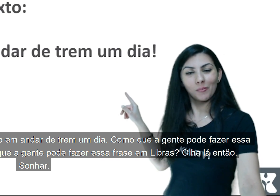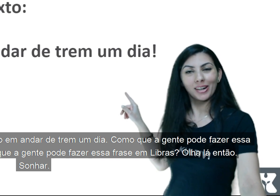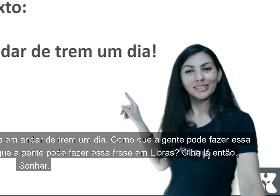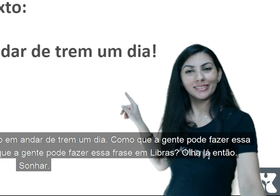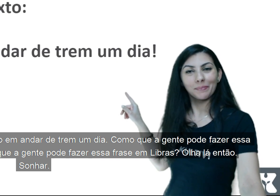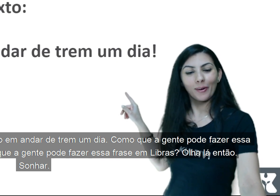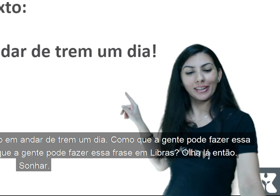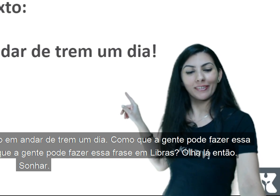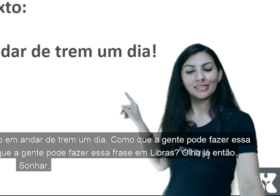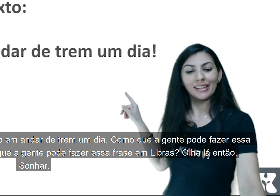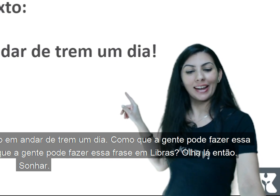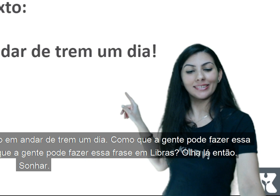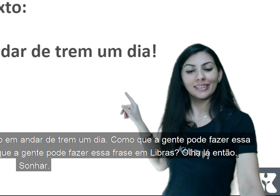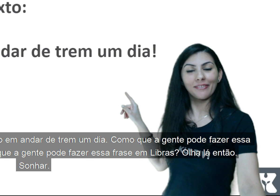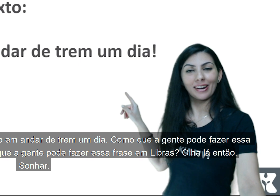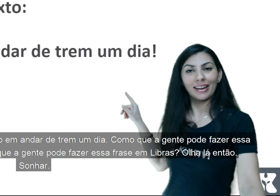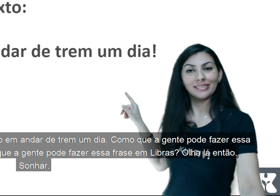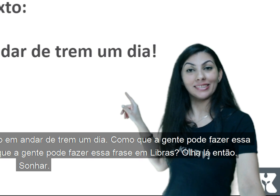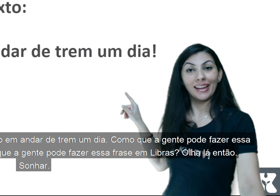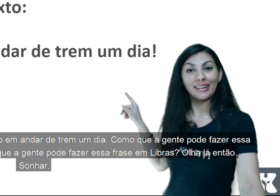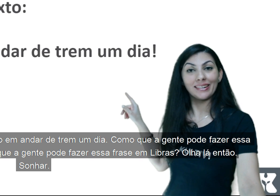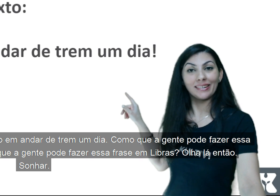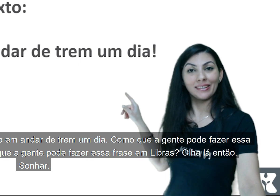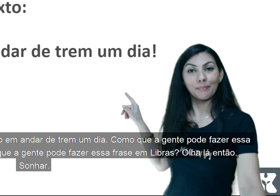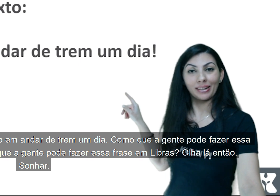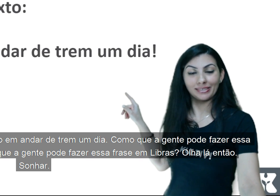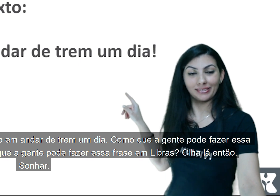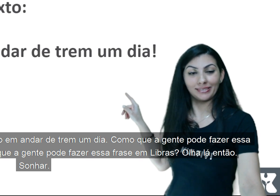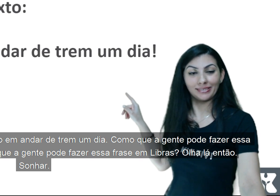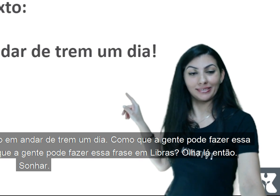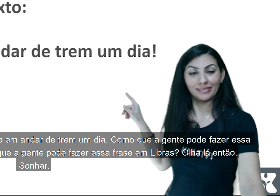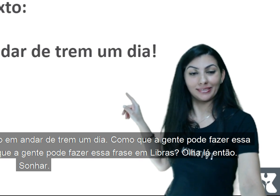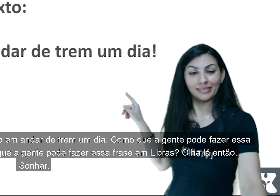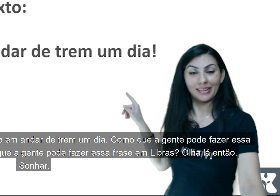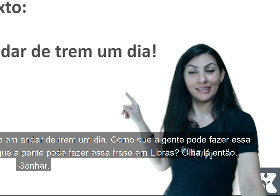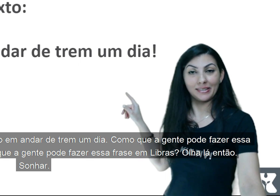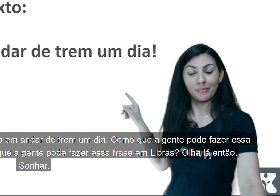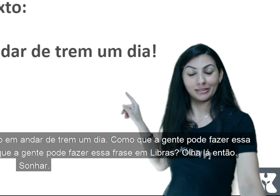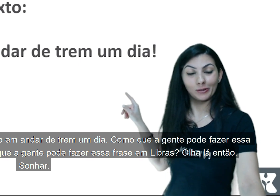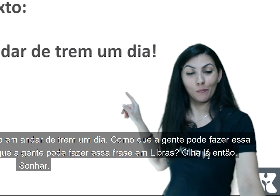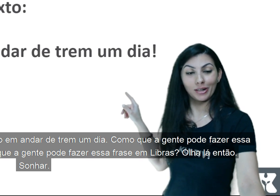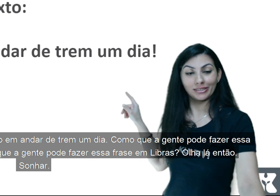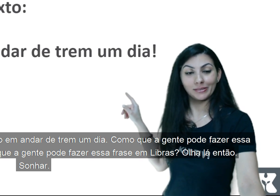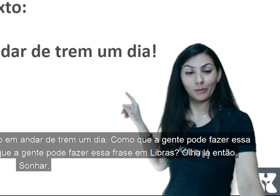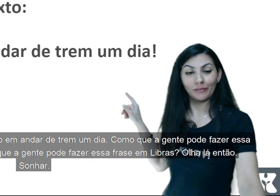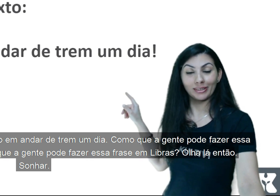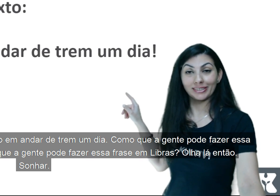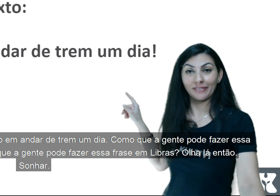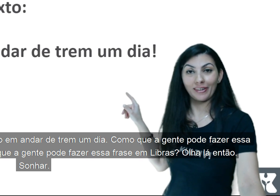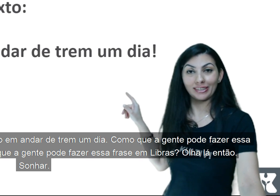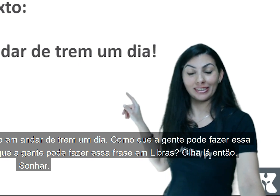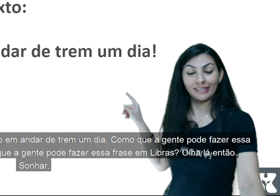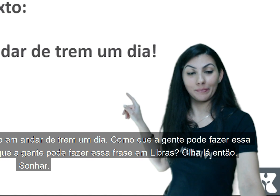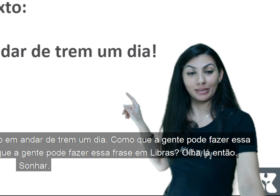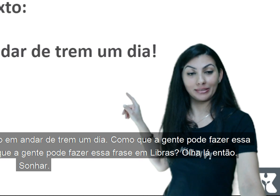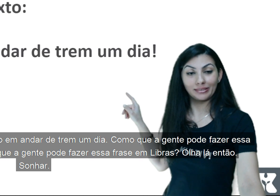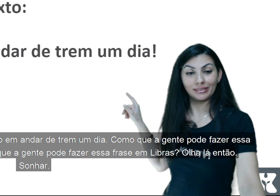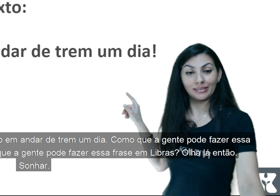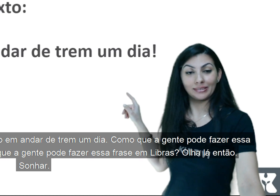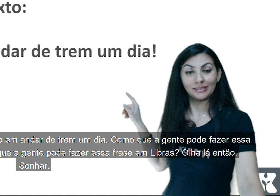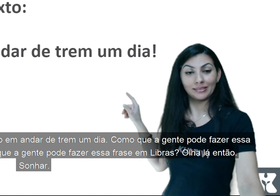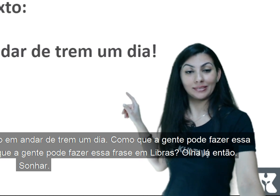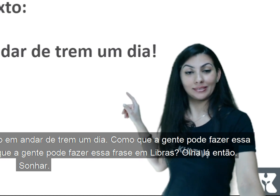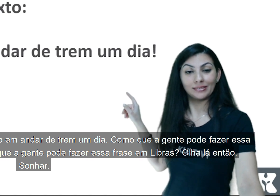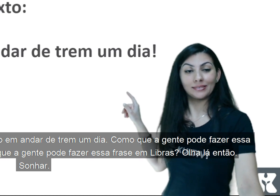Como que a gente pode fazer essa frase em Libra? Em Libra. Como que a gente pode fazer essa frase em Libra?